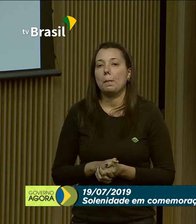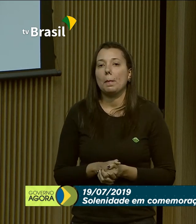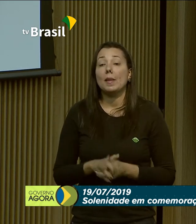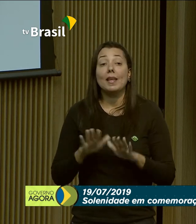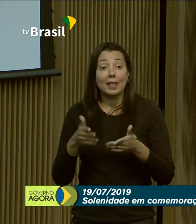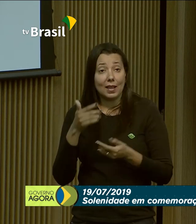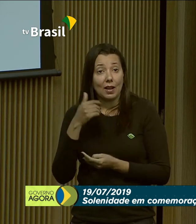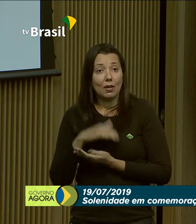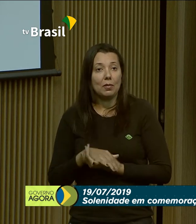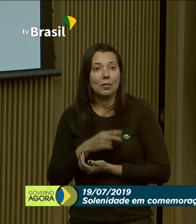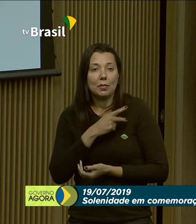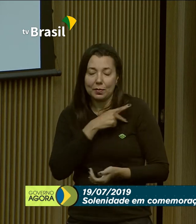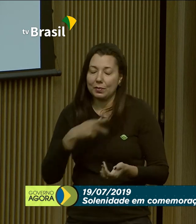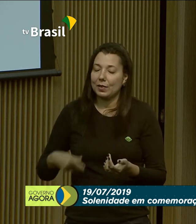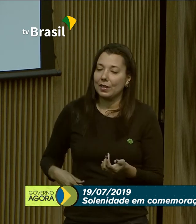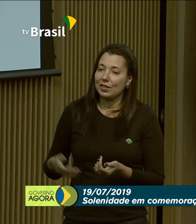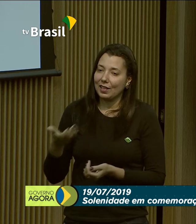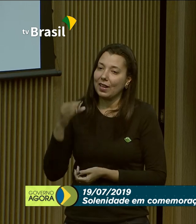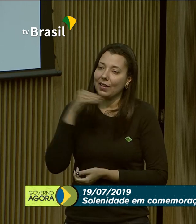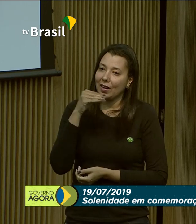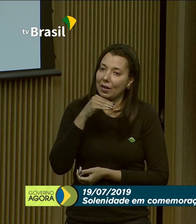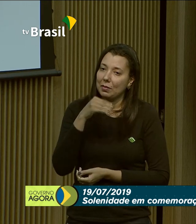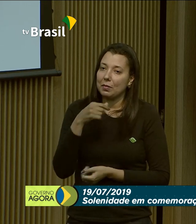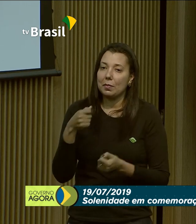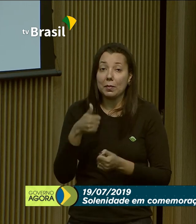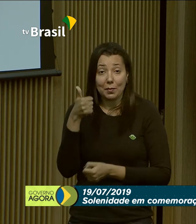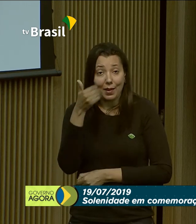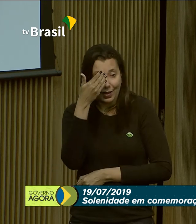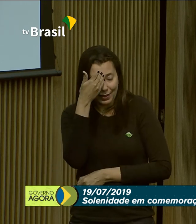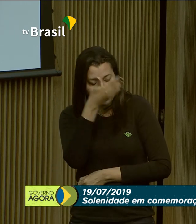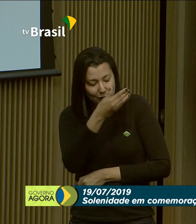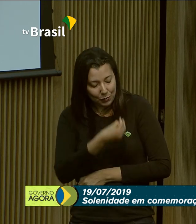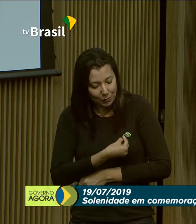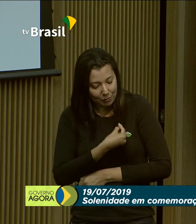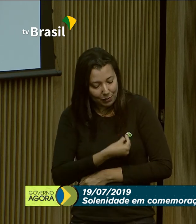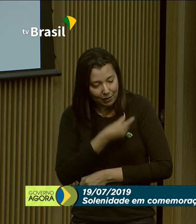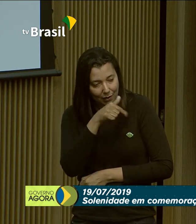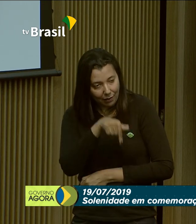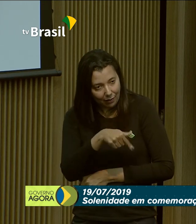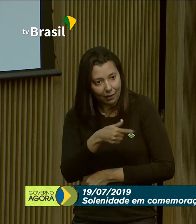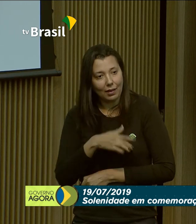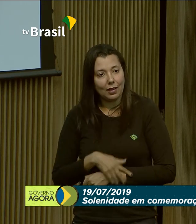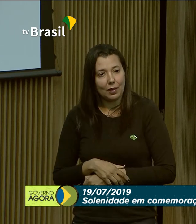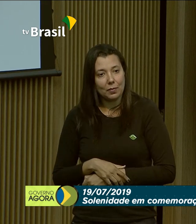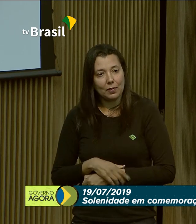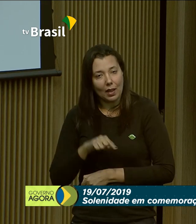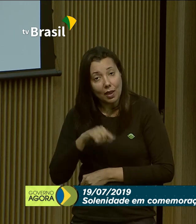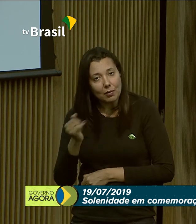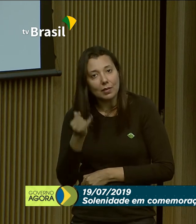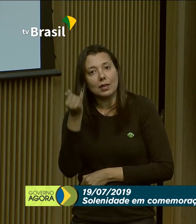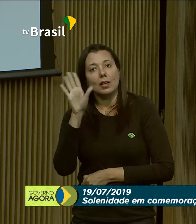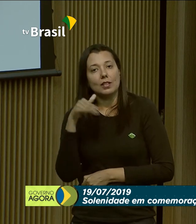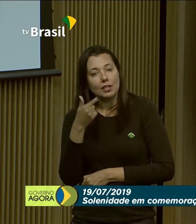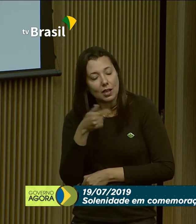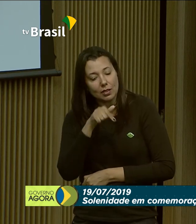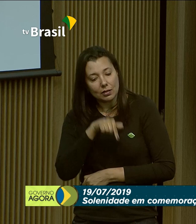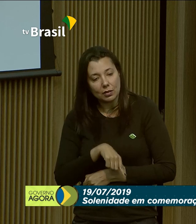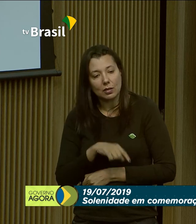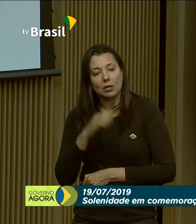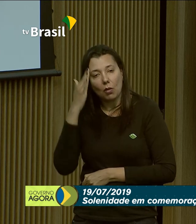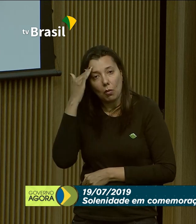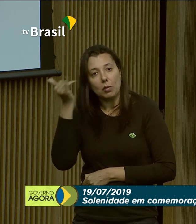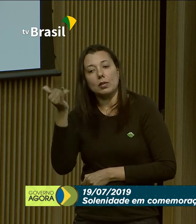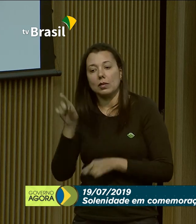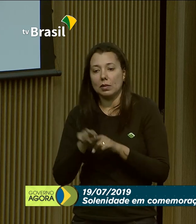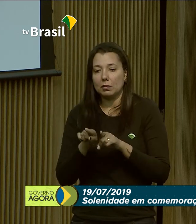então, presidente, eu queria, assim, rapidamente, primeiro lhe agradecer de estar aqui, a sua presença na... Muita relevância essa comemoração, né,